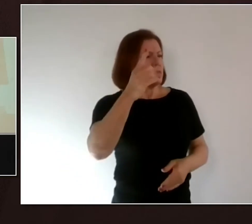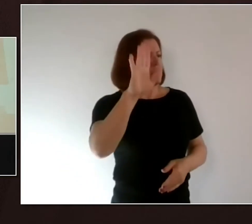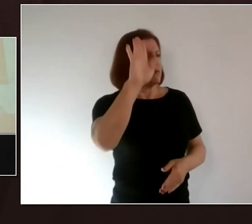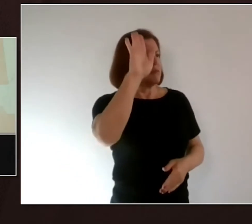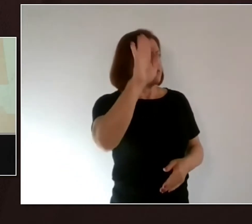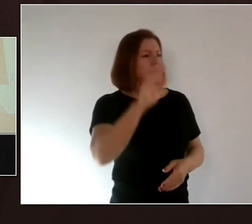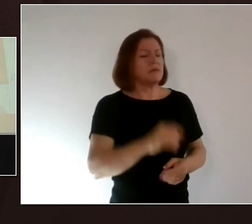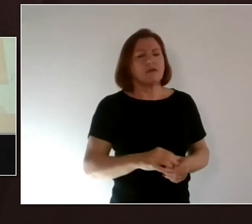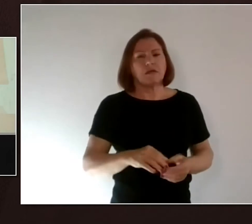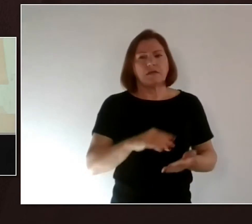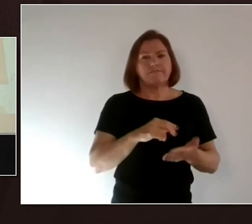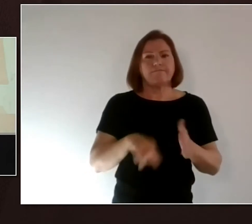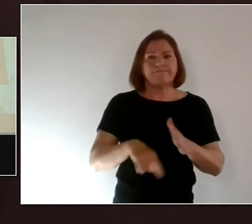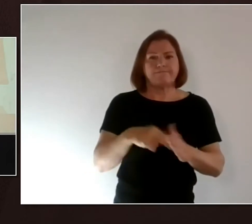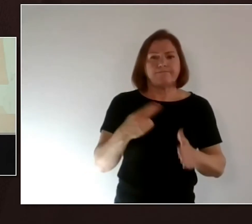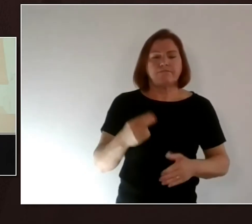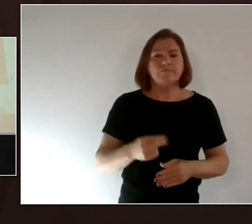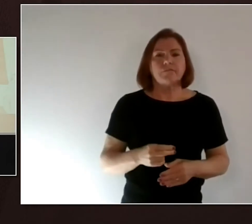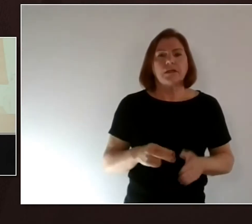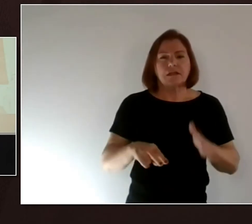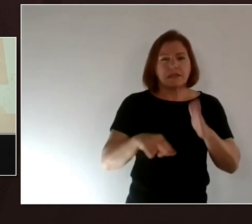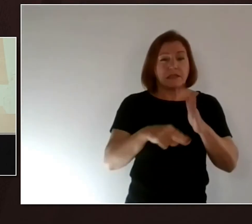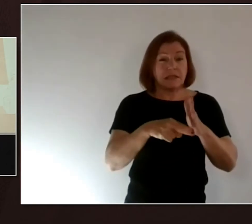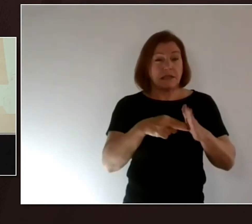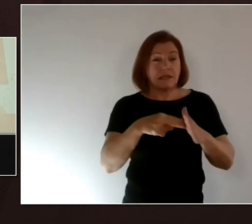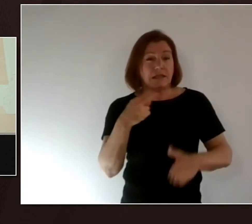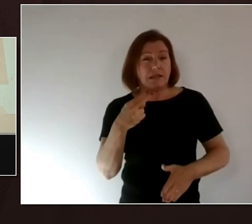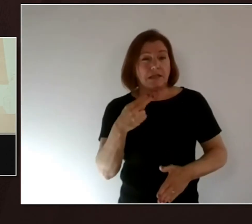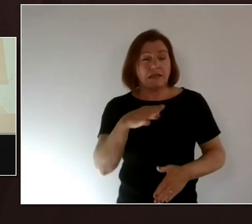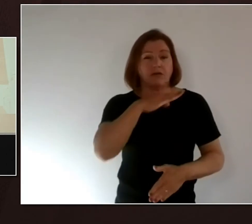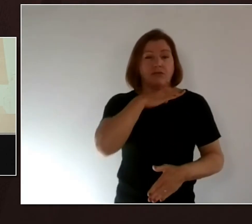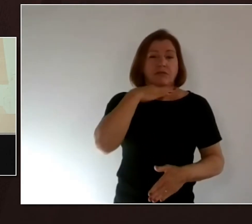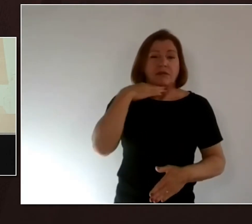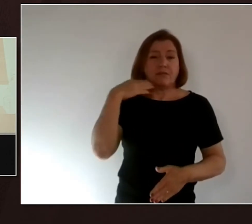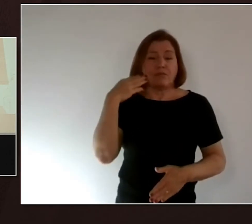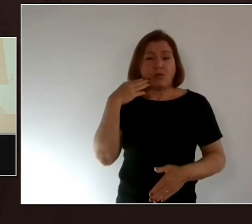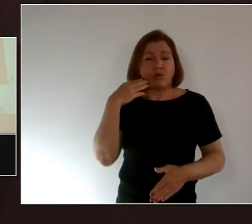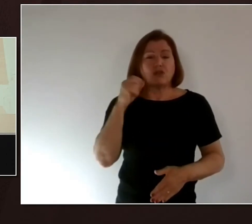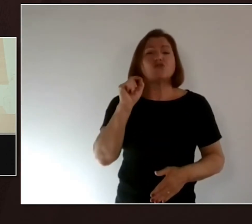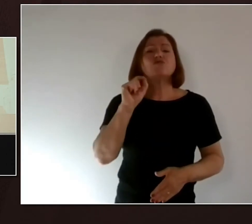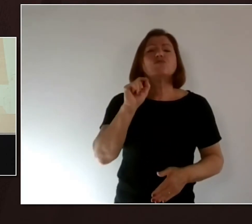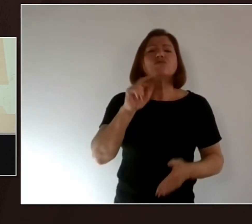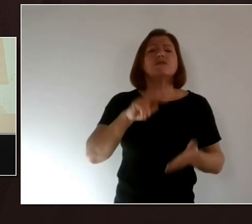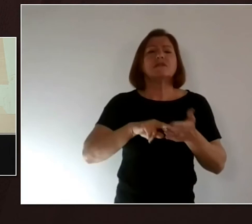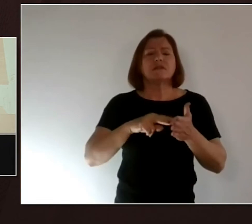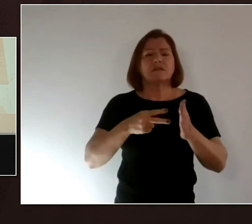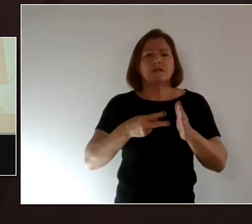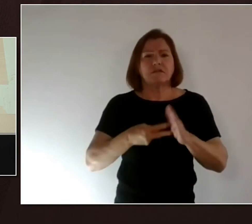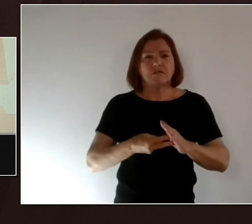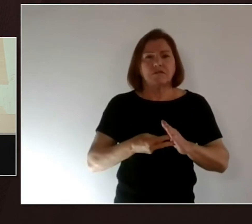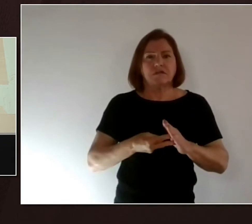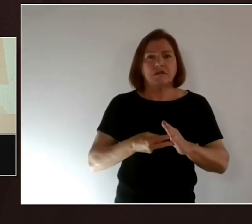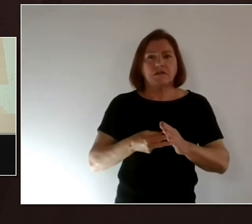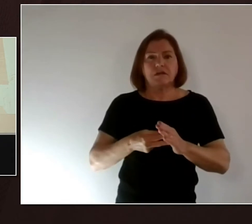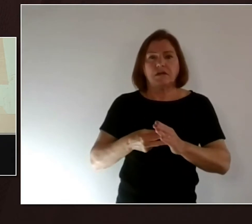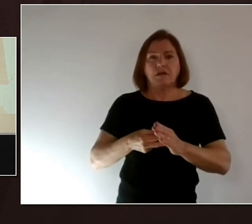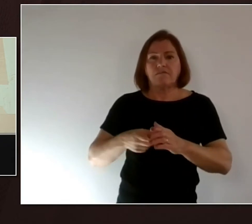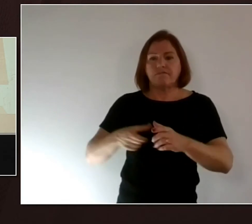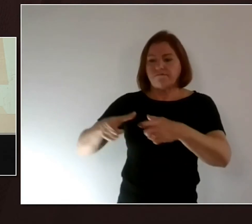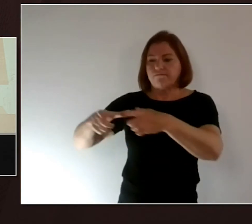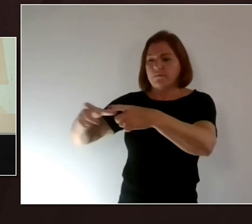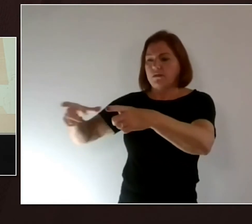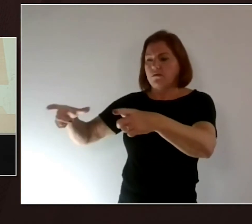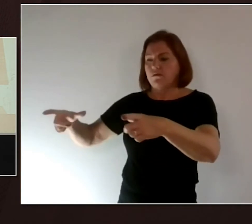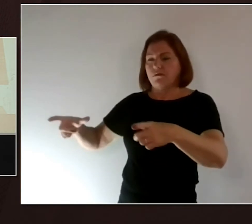a segunda morte é o lago de fogo. Tá? Todo